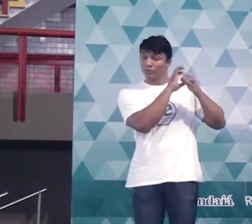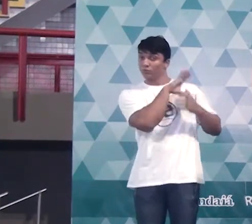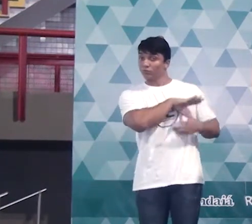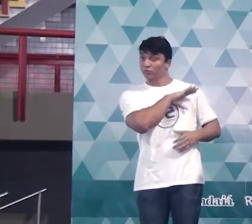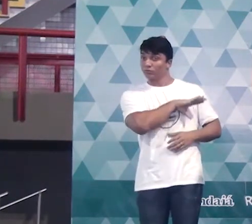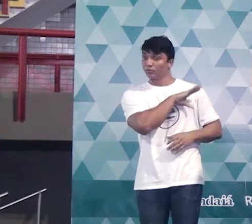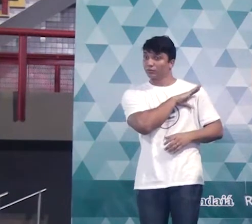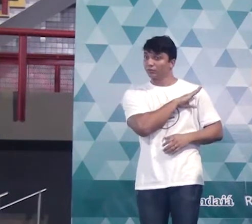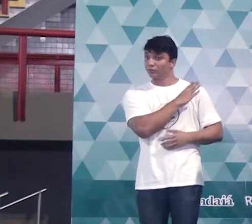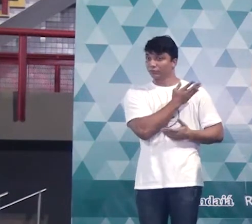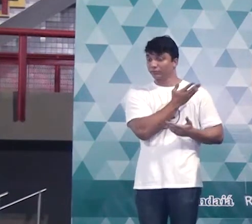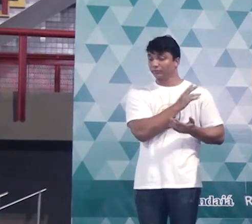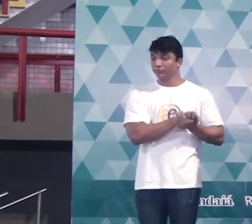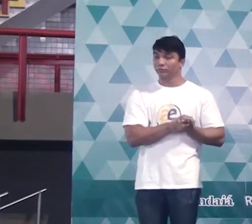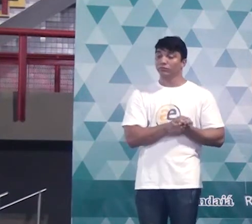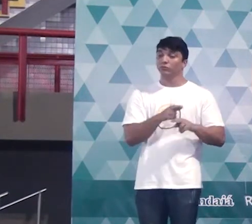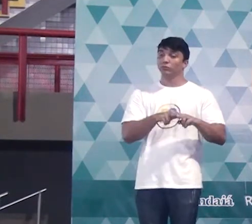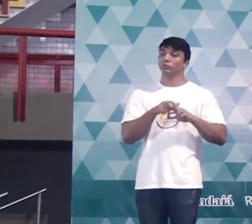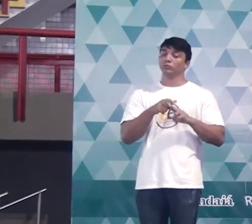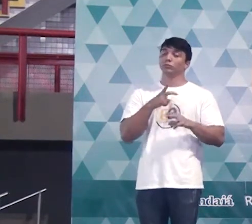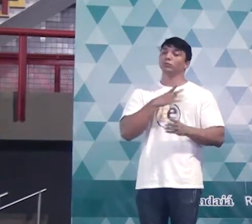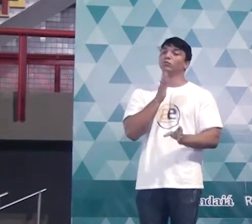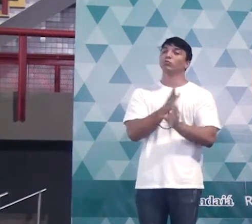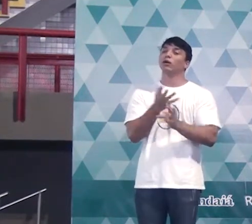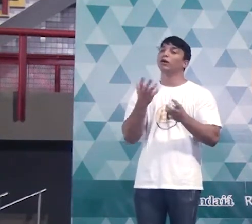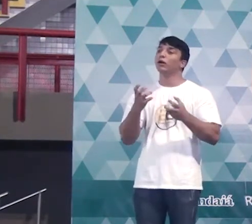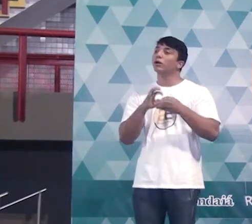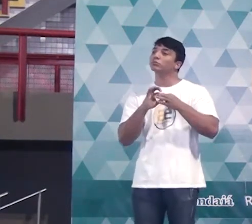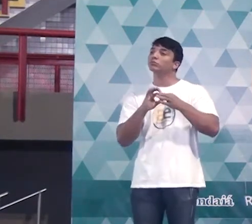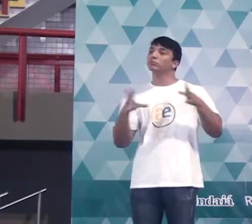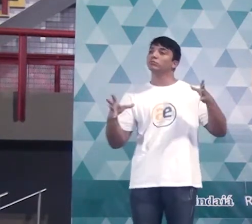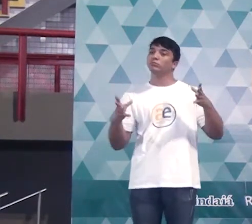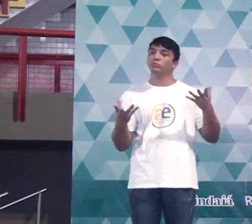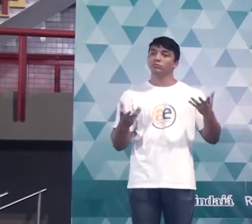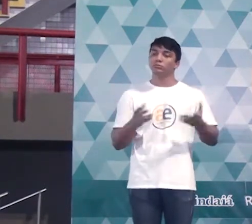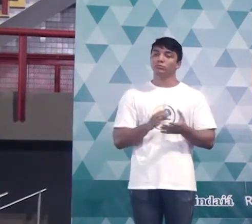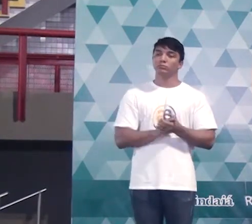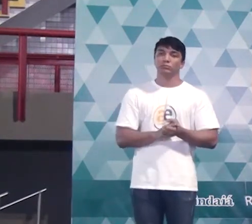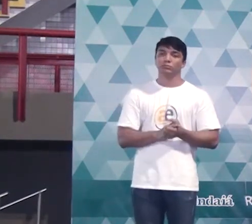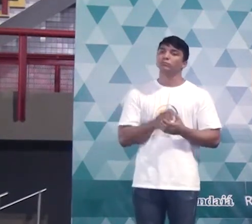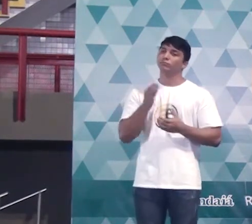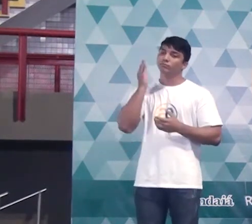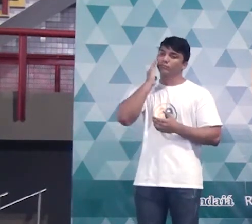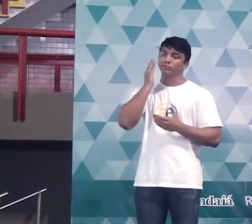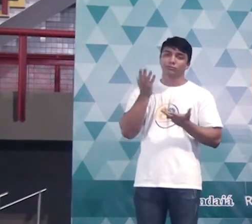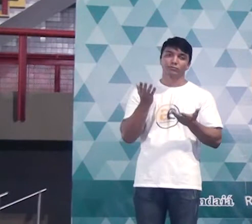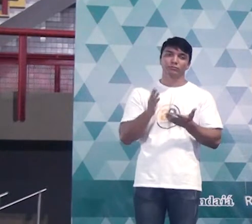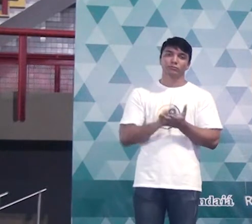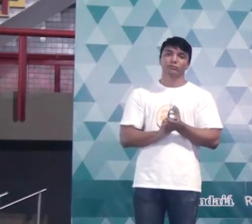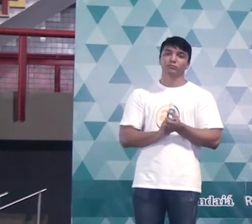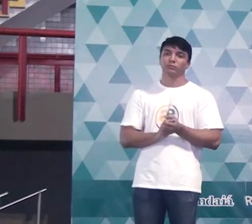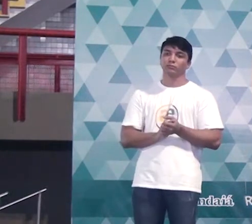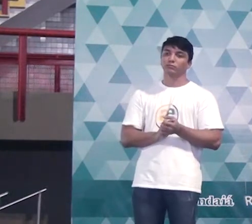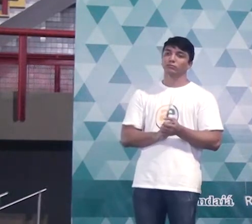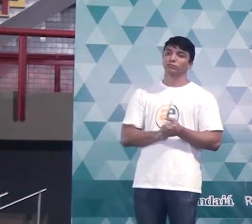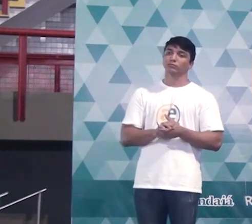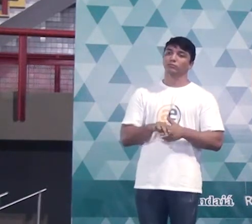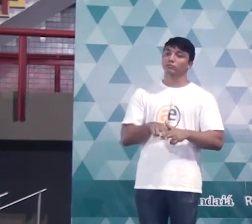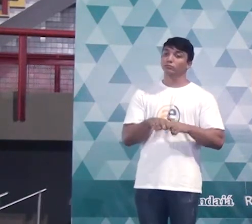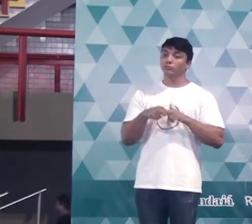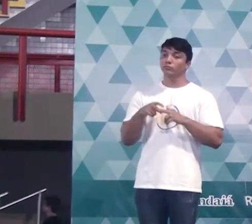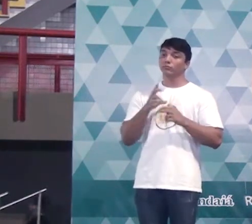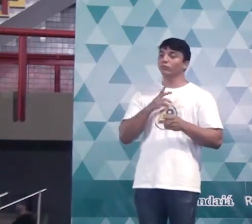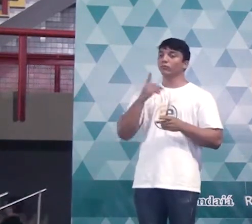portugueses, por essa necessidade de independência. Compreende isso ou não? Aí você começa a